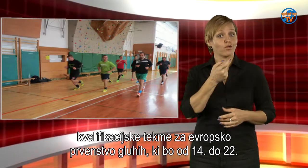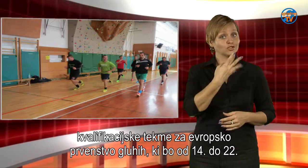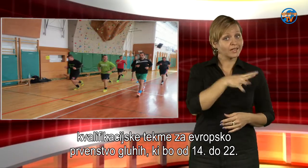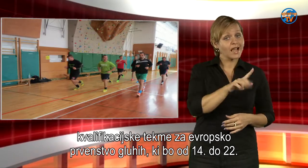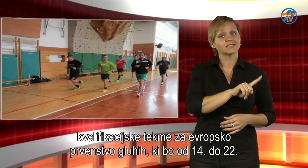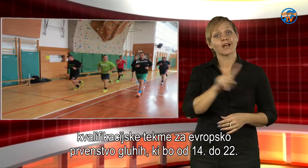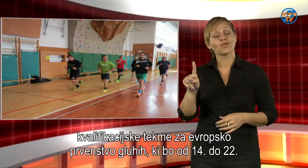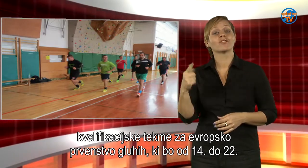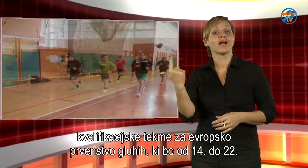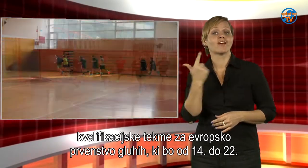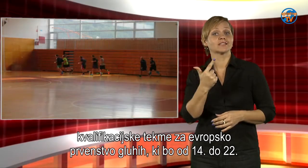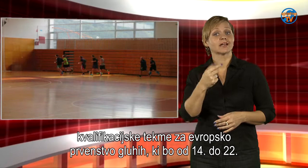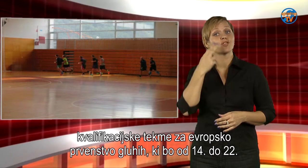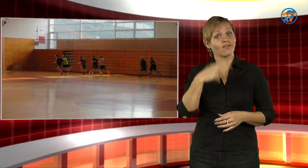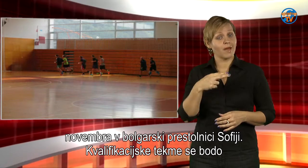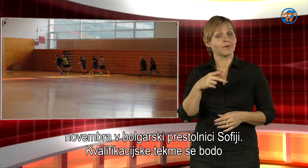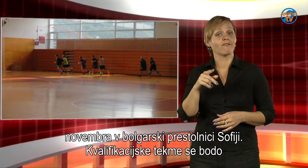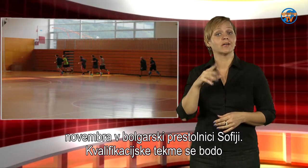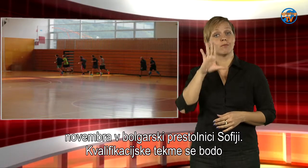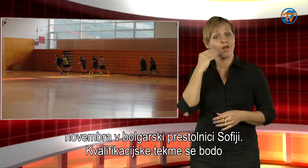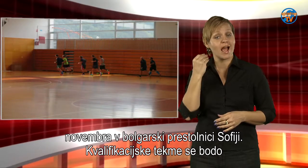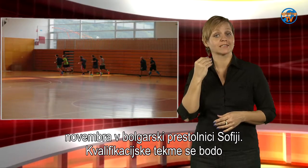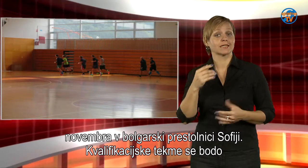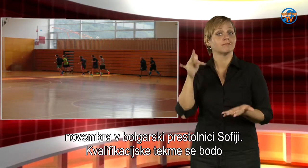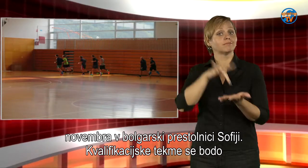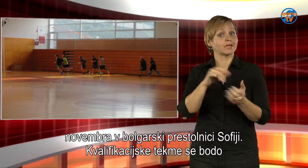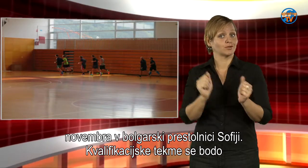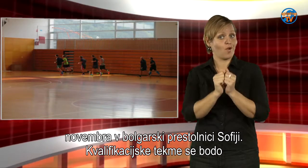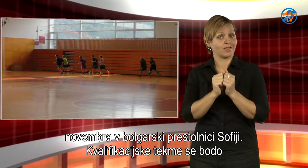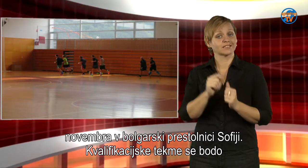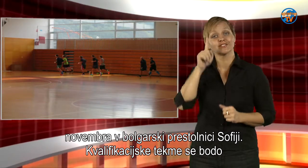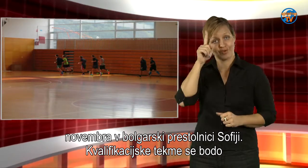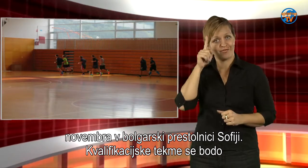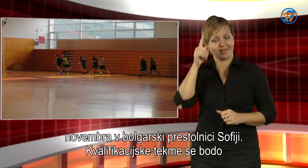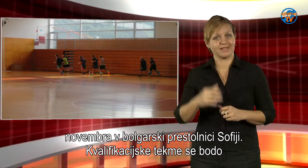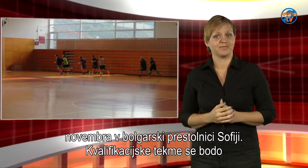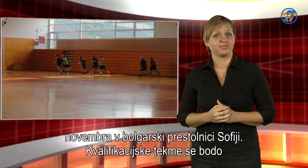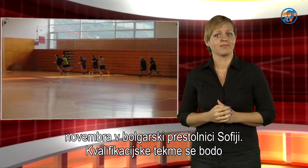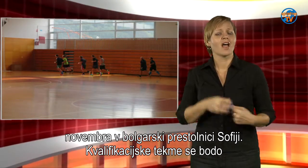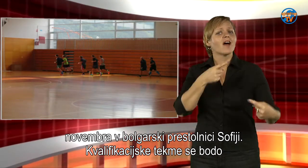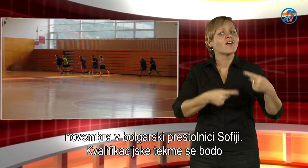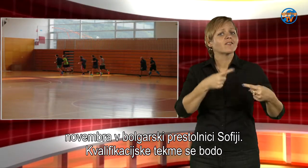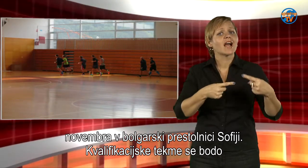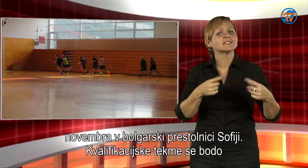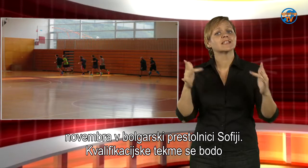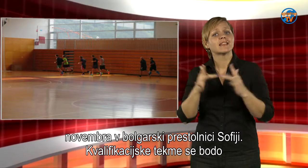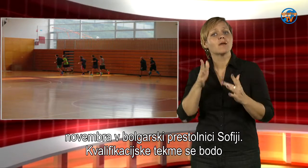od 14. do 22. novembra v bolgarski prestolnici Sofiji. Kvalifikacijske tekme se